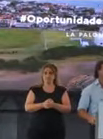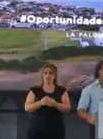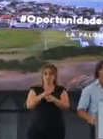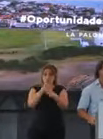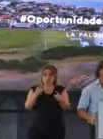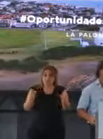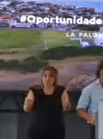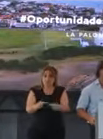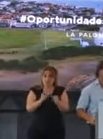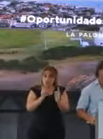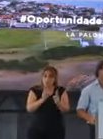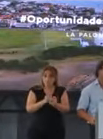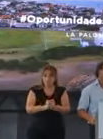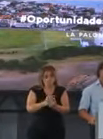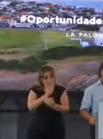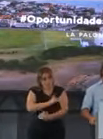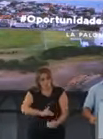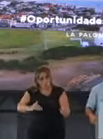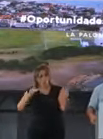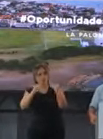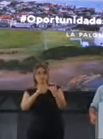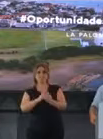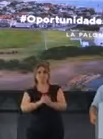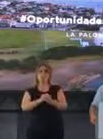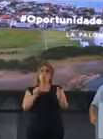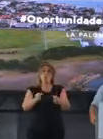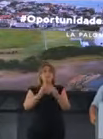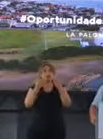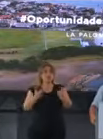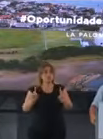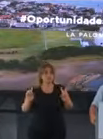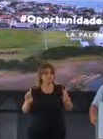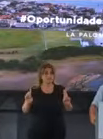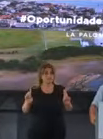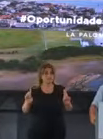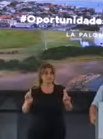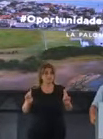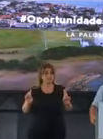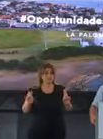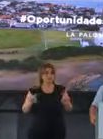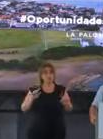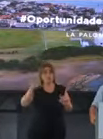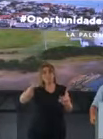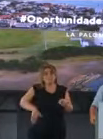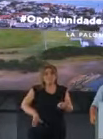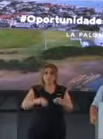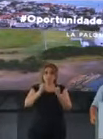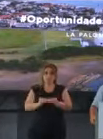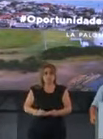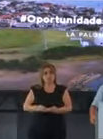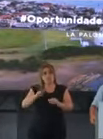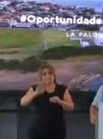Usted tiene que hacer lo mismo, o lo tiene que hacer mejor, con menos presupuesto.